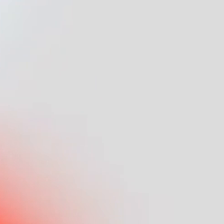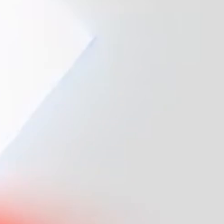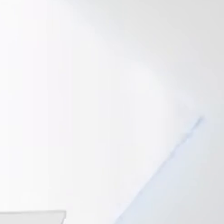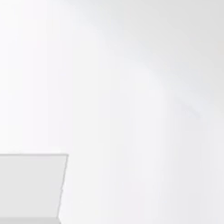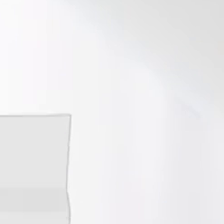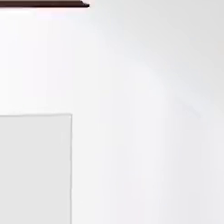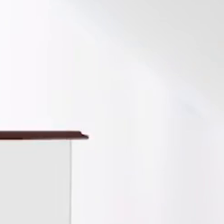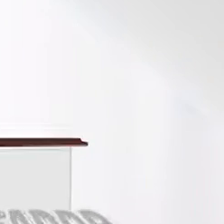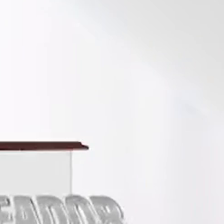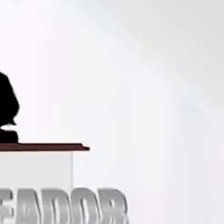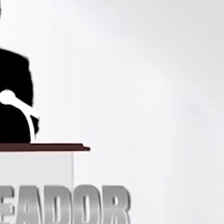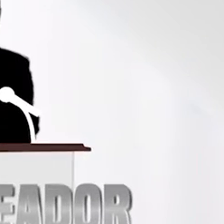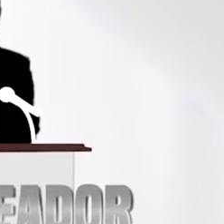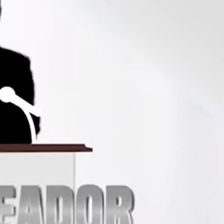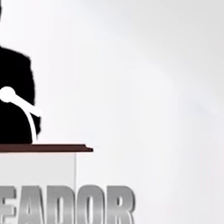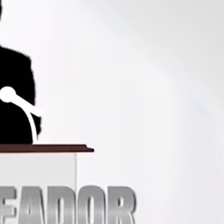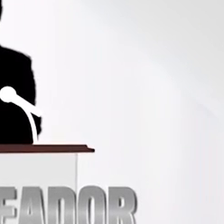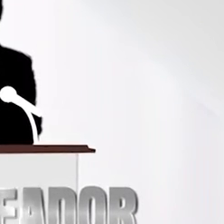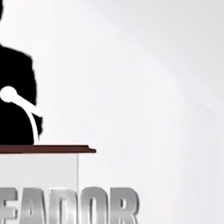a